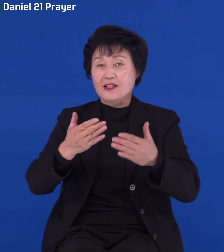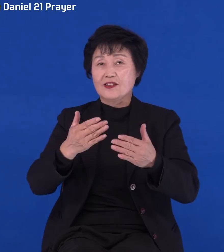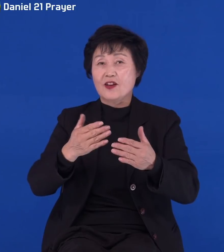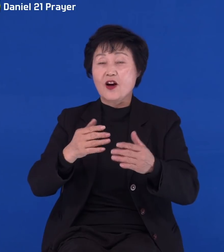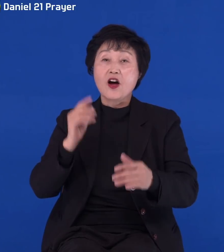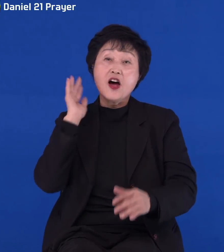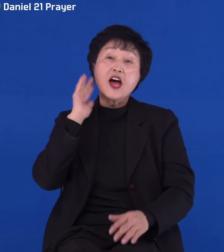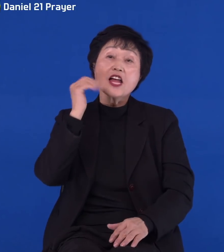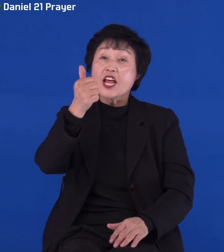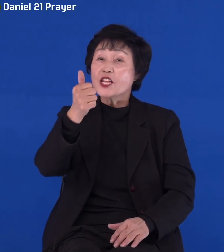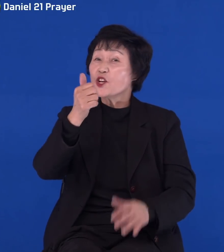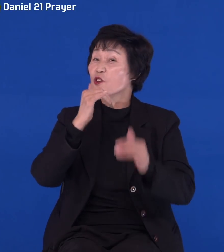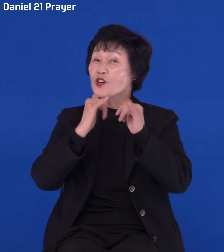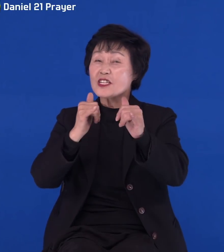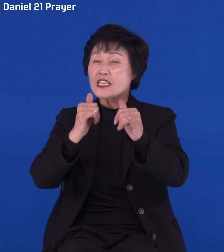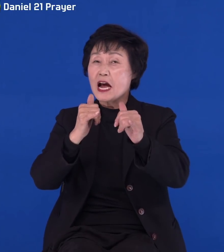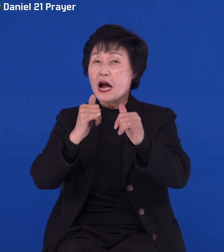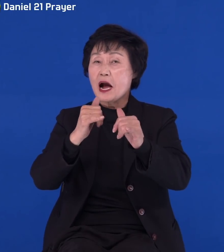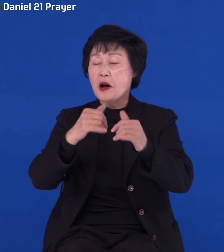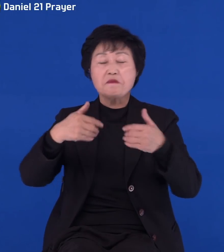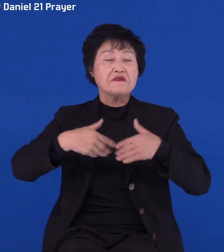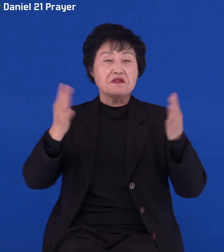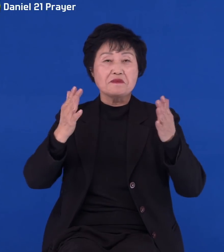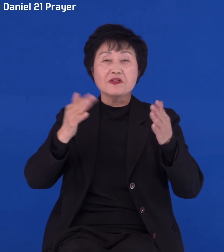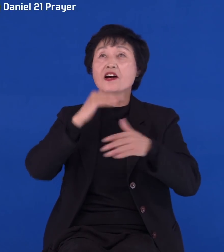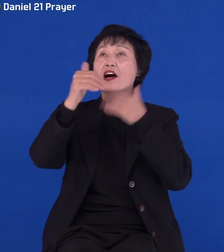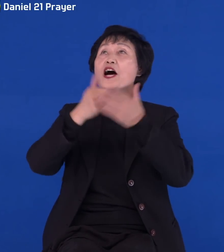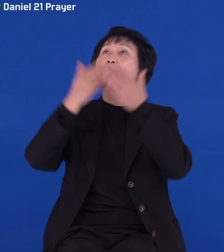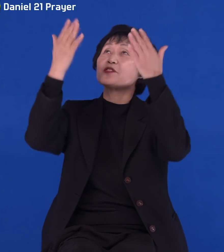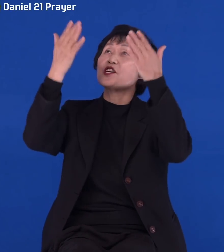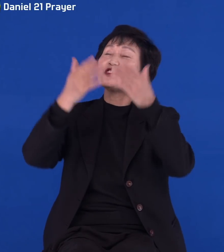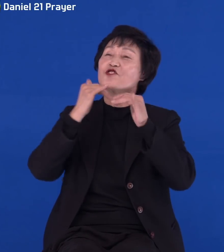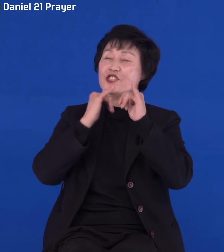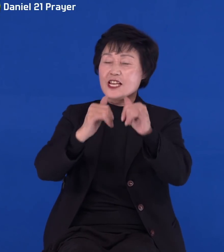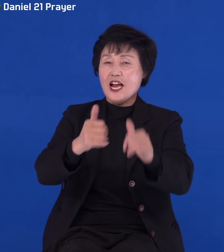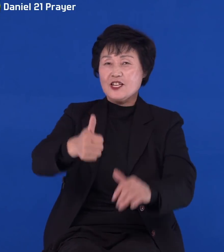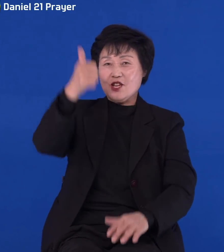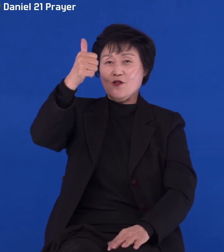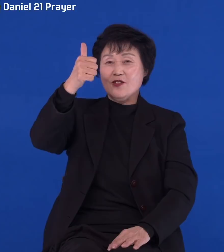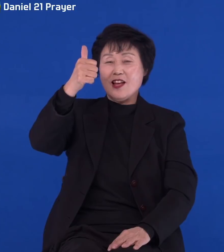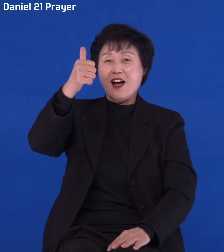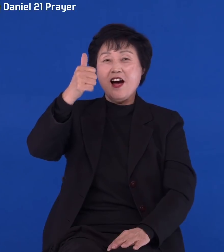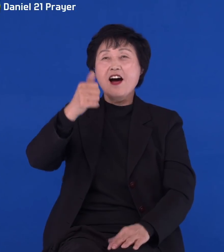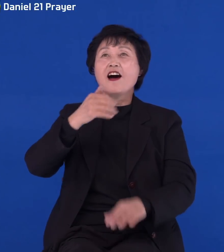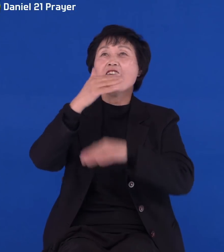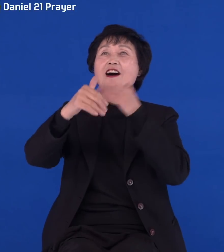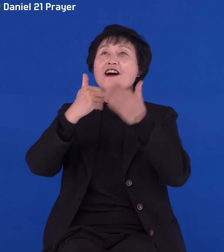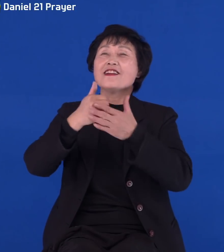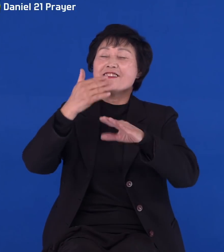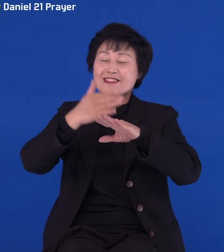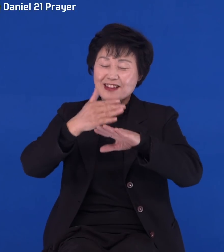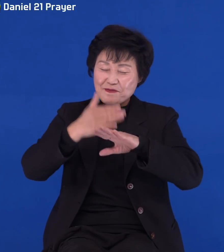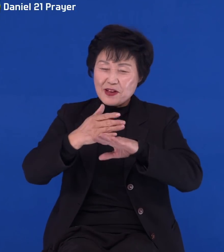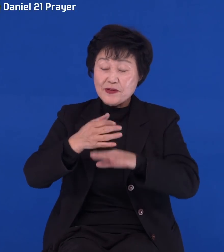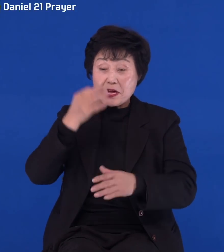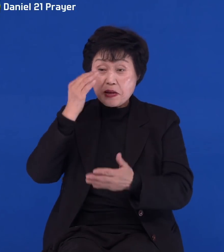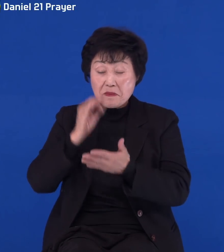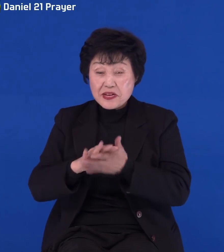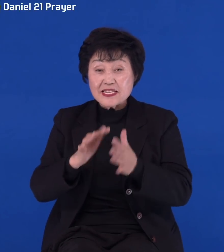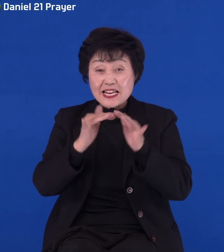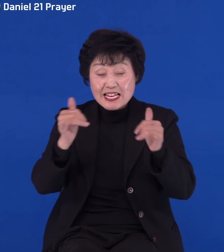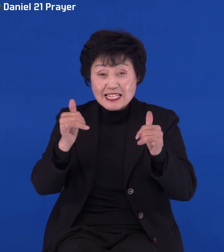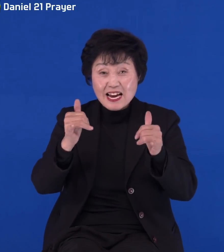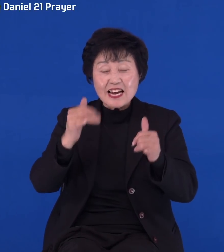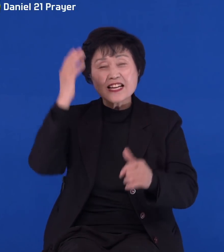안 부끄럽대요. 하나님이 주신 이 상이 너무나 영광스럽대요. 하나님 감사합니다. 비천한 자를 기억하는 이에게